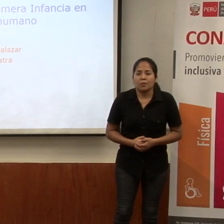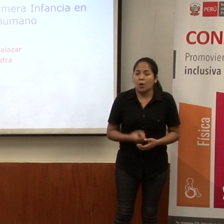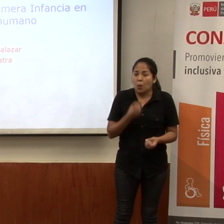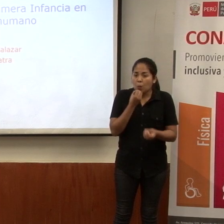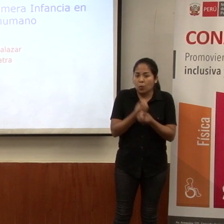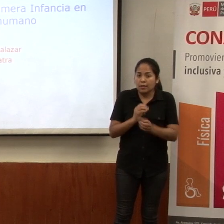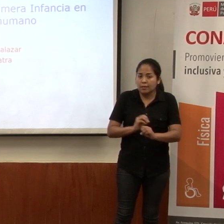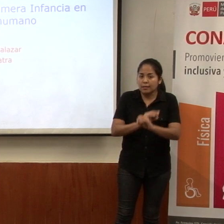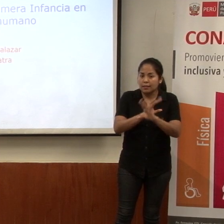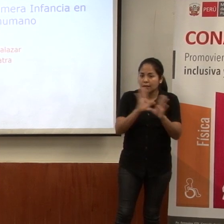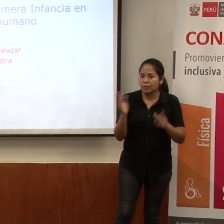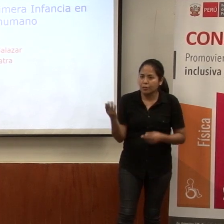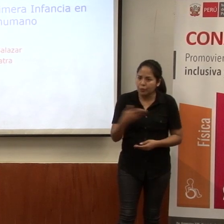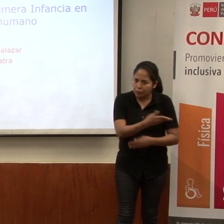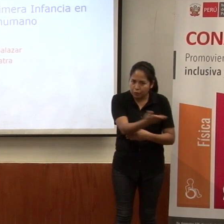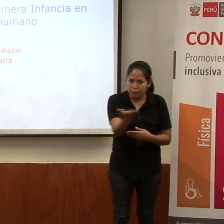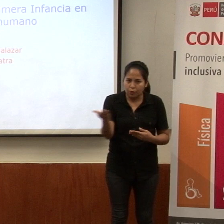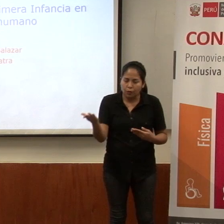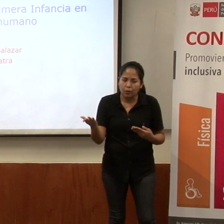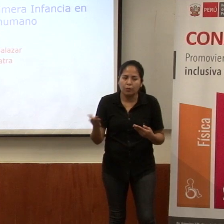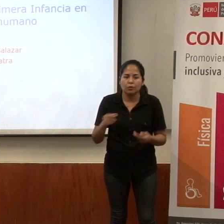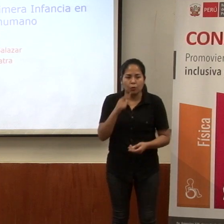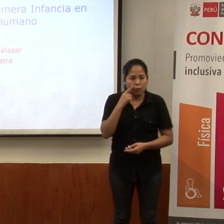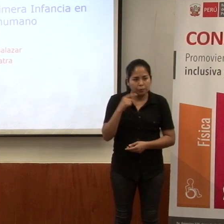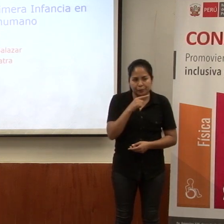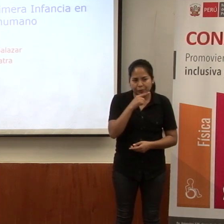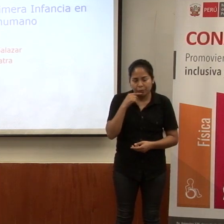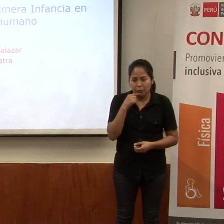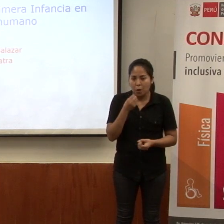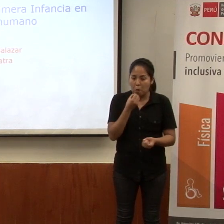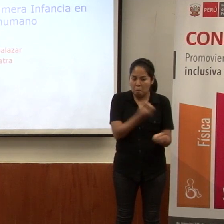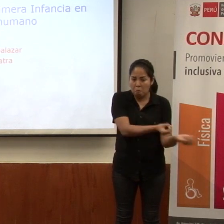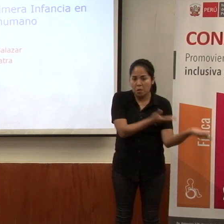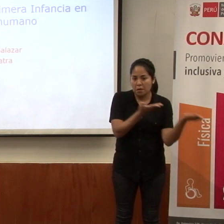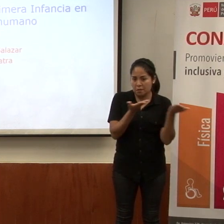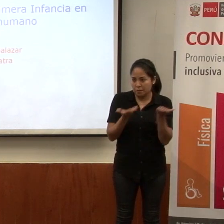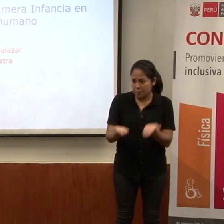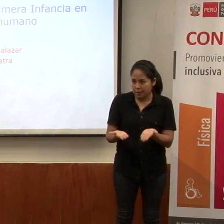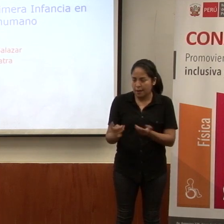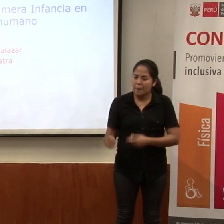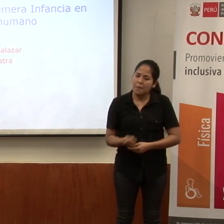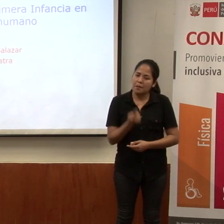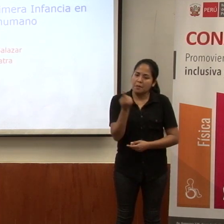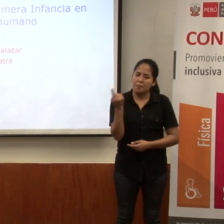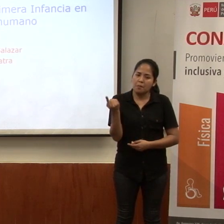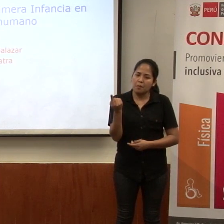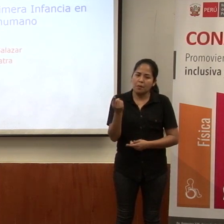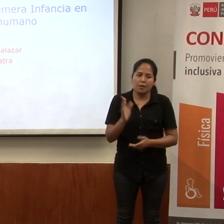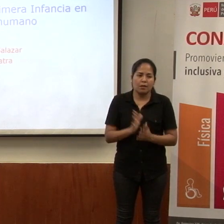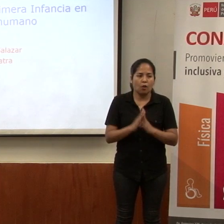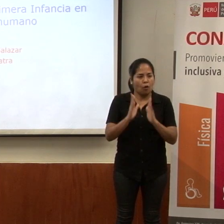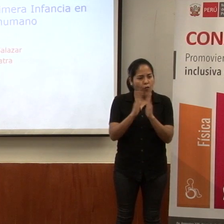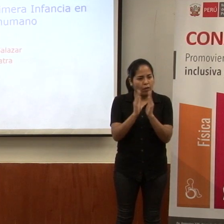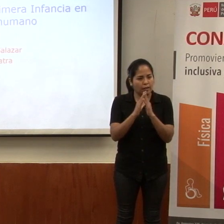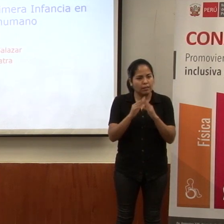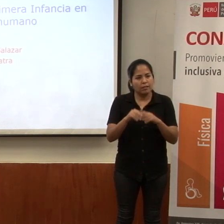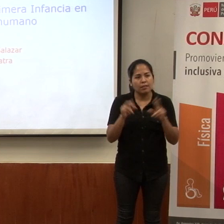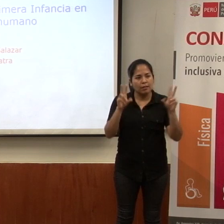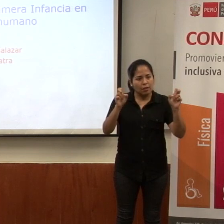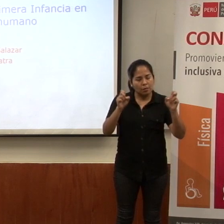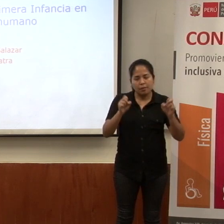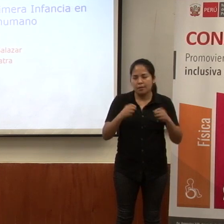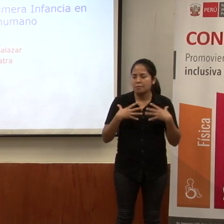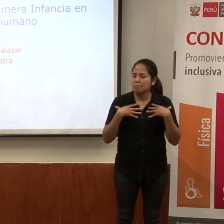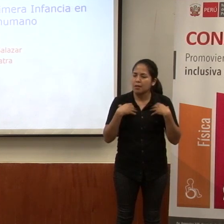Buenos días con todos y con todas. Bienvenidos y bienvenidas a la primera conferencia magistral sobre salud y